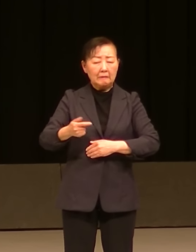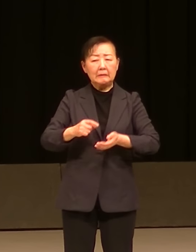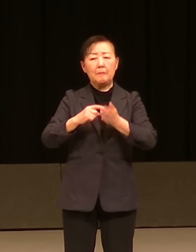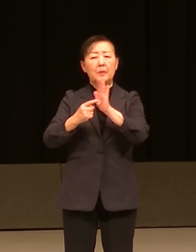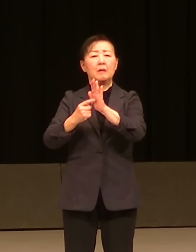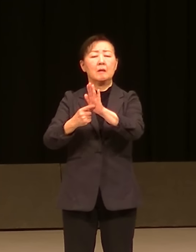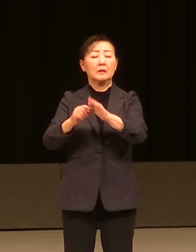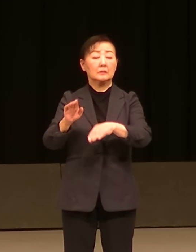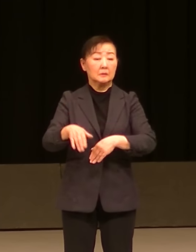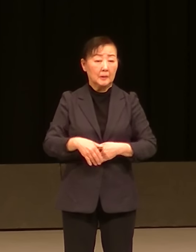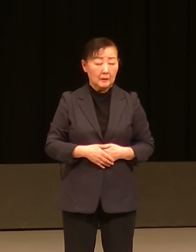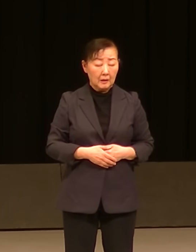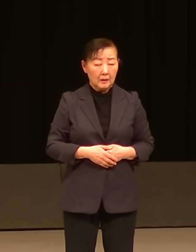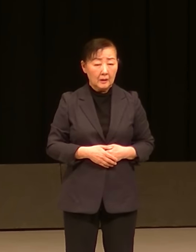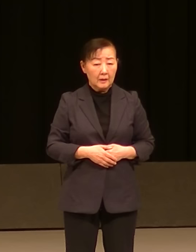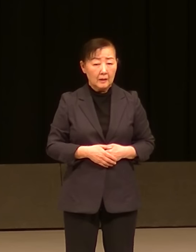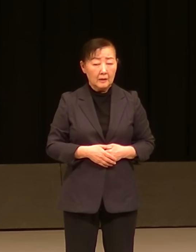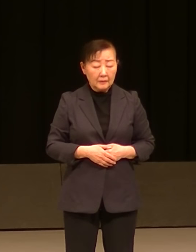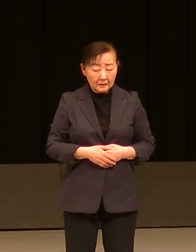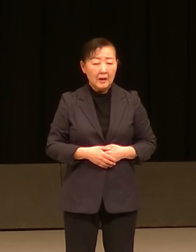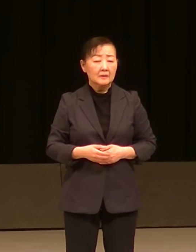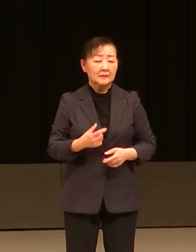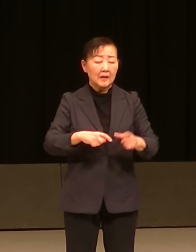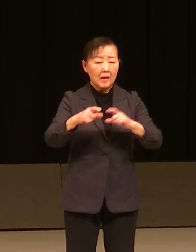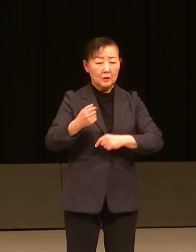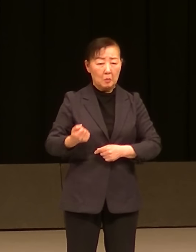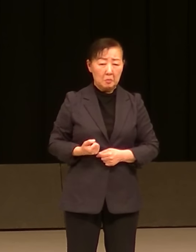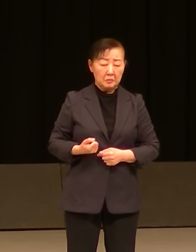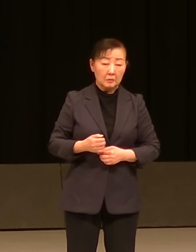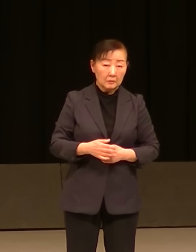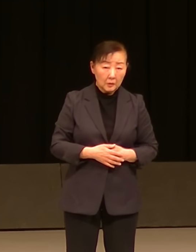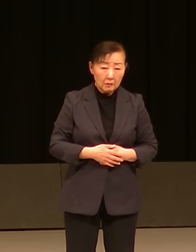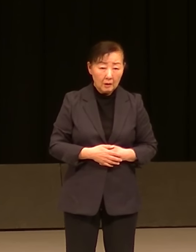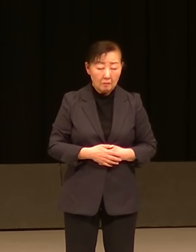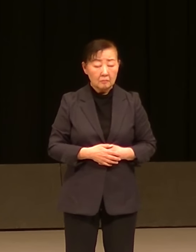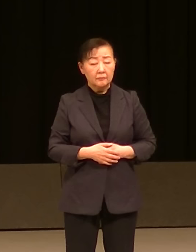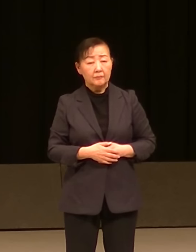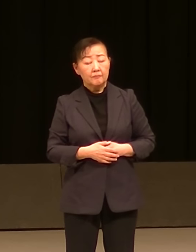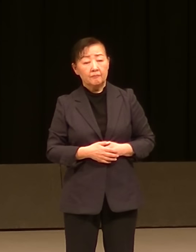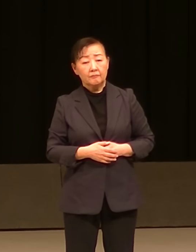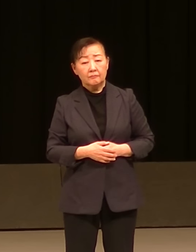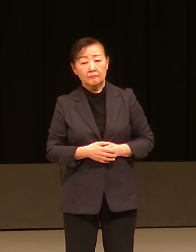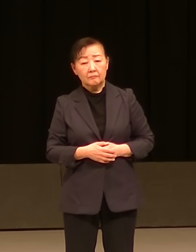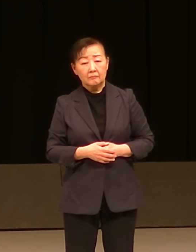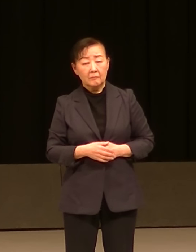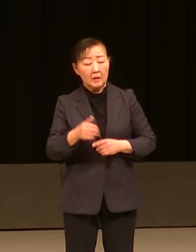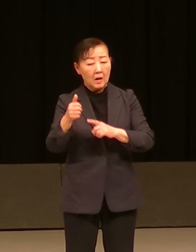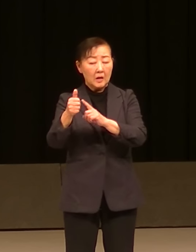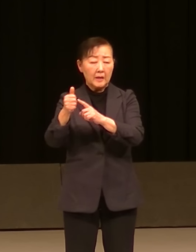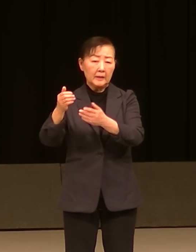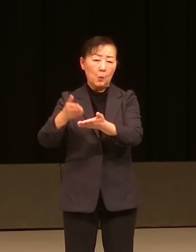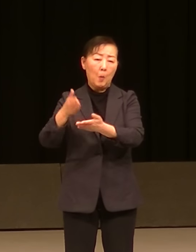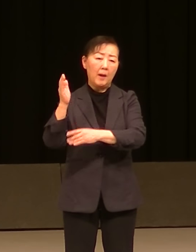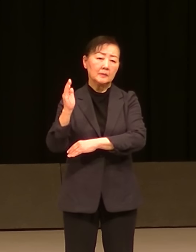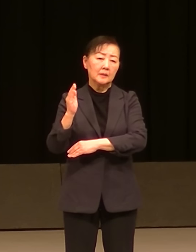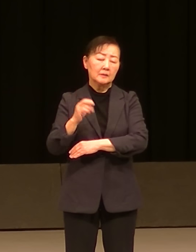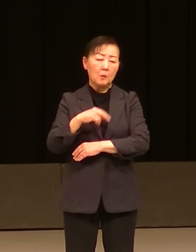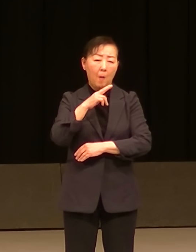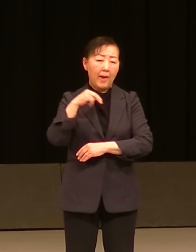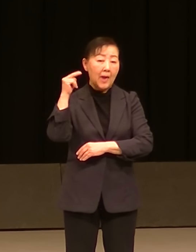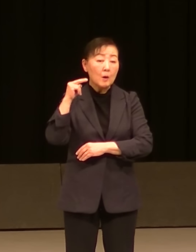です。ですけど、さらに面白いことには、その、まあ彼の演説の英語バ